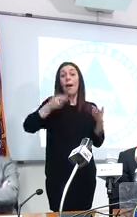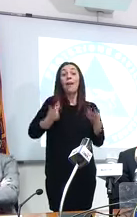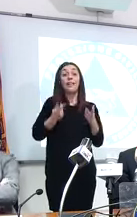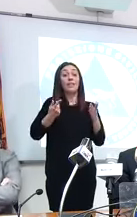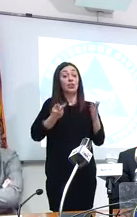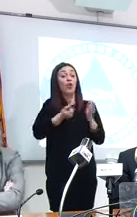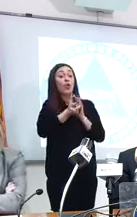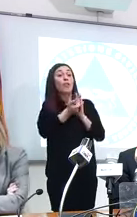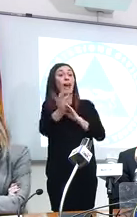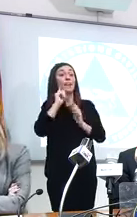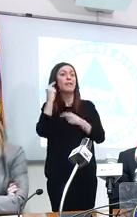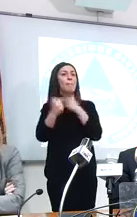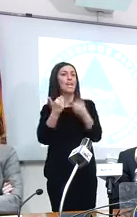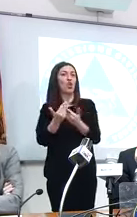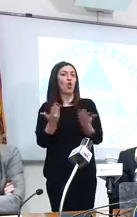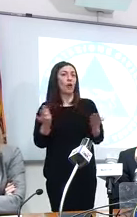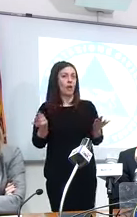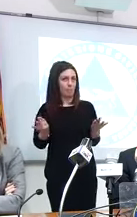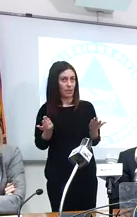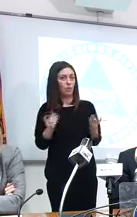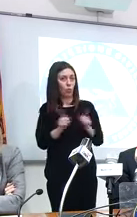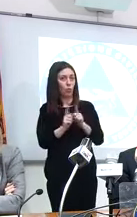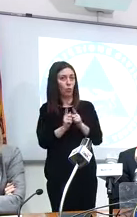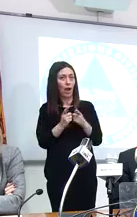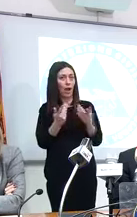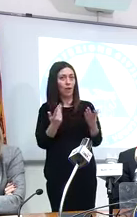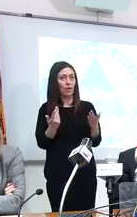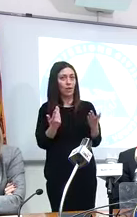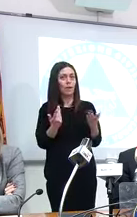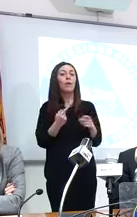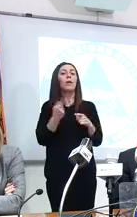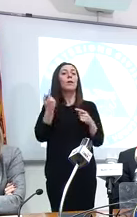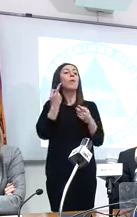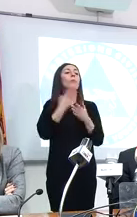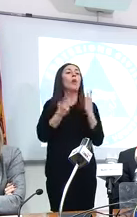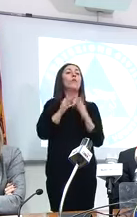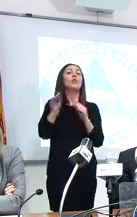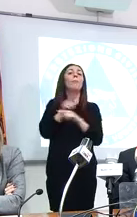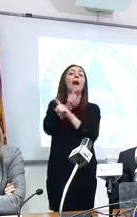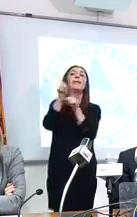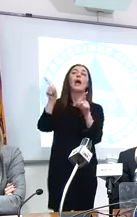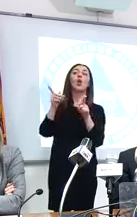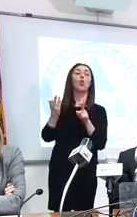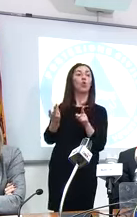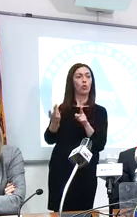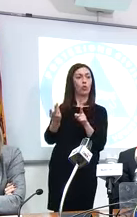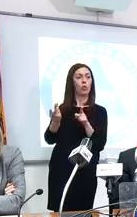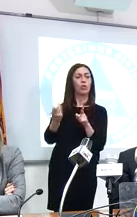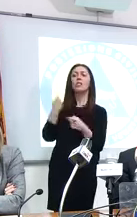lei, io sono contento che le previsioni del Veneto